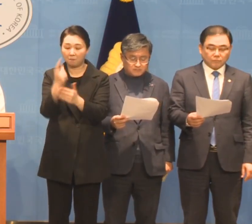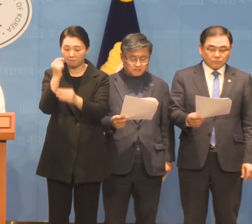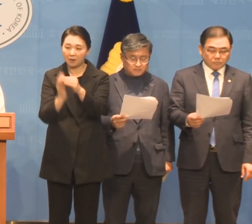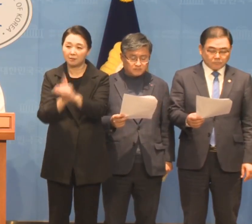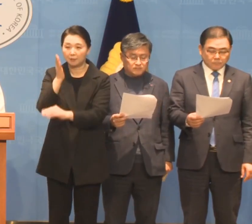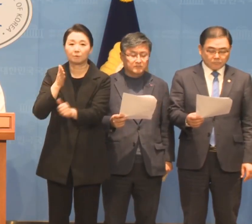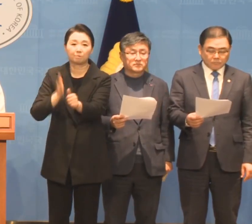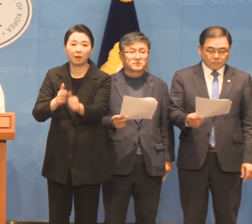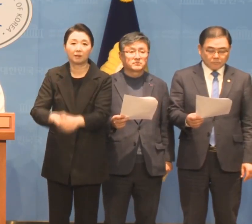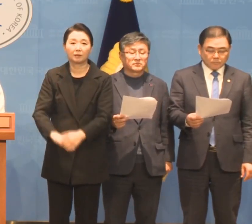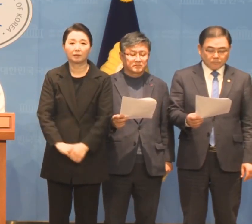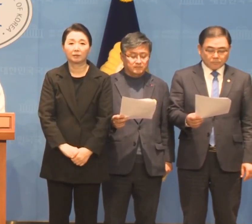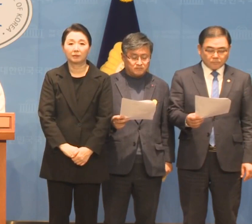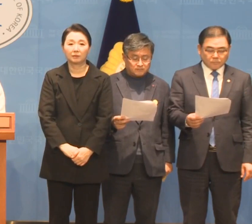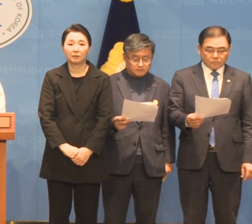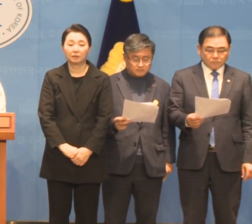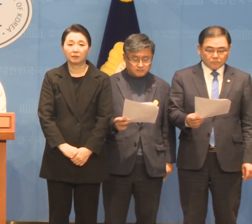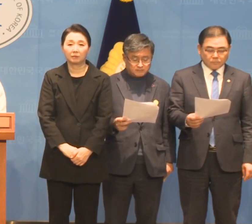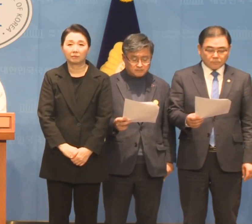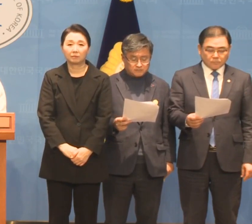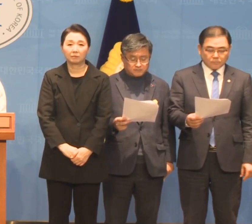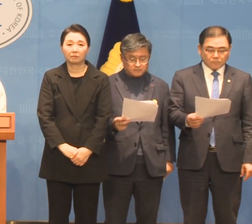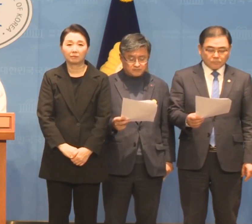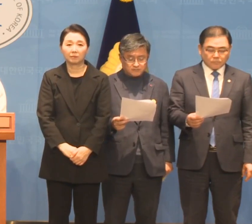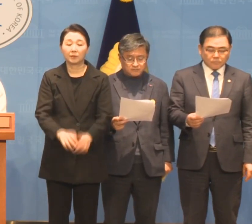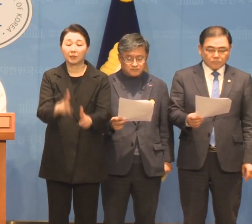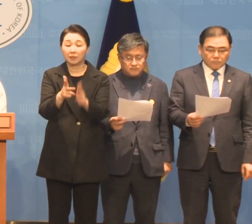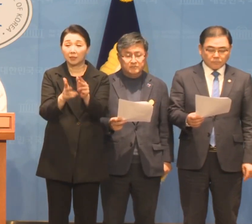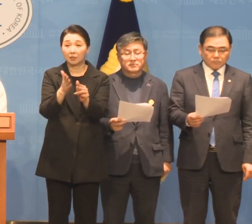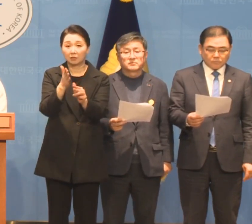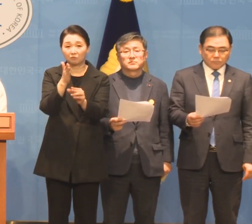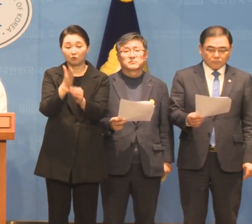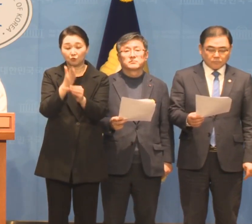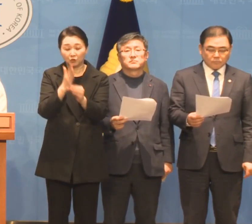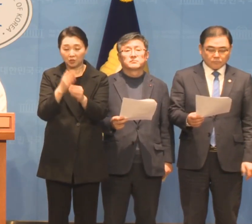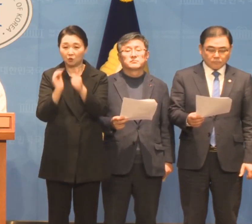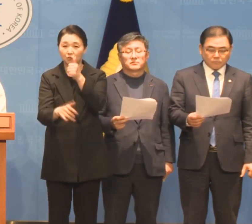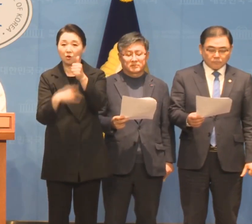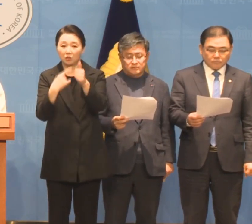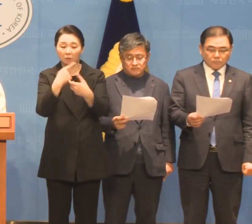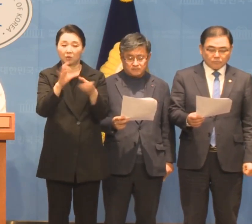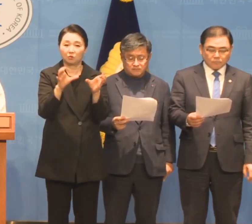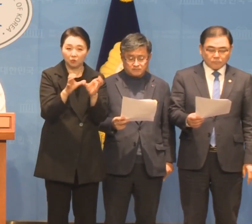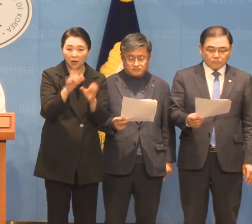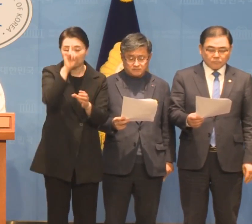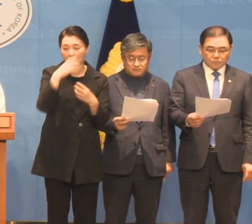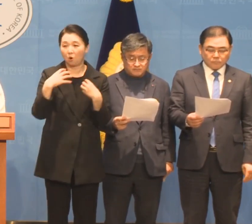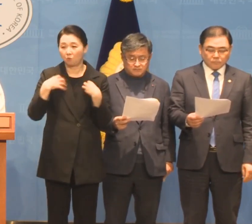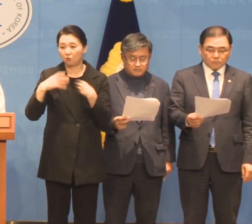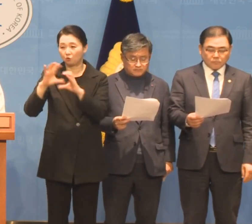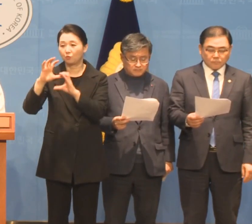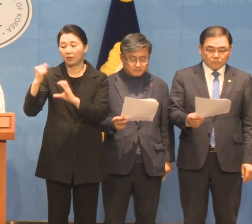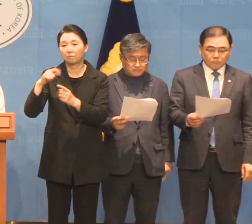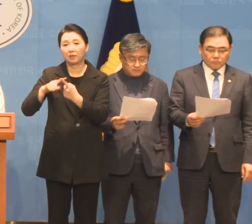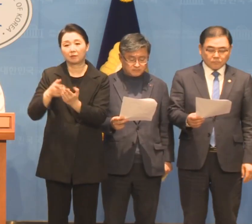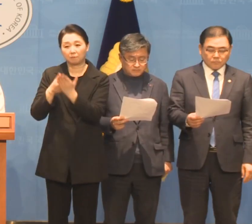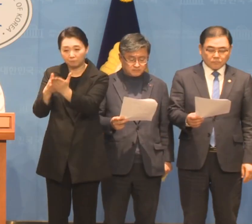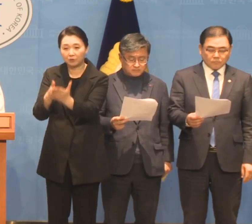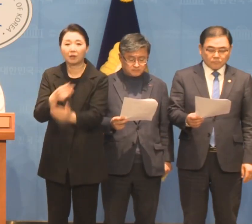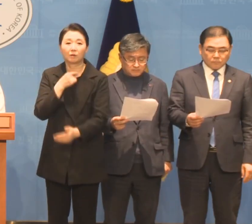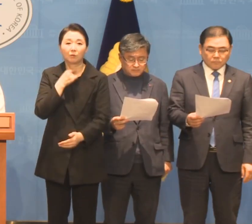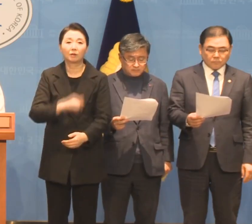처리합시다. 이에 산자중기위 더불어민주당 일동은 정부와 국민의힘에 다음과 같이